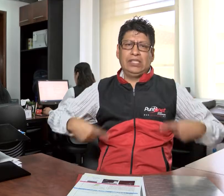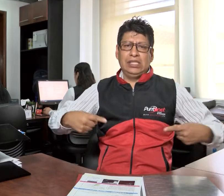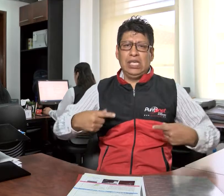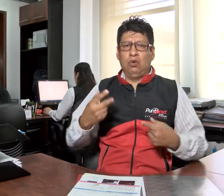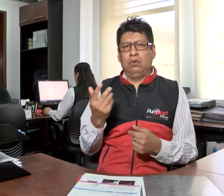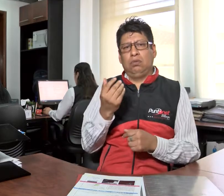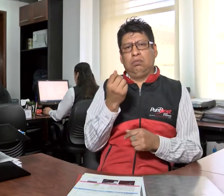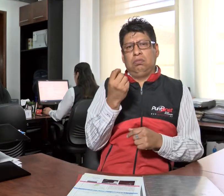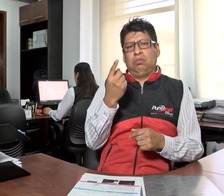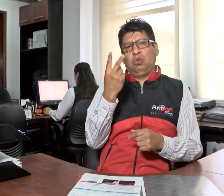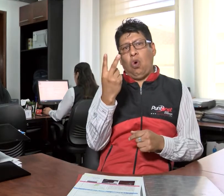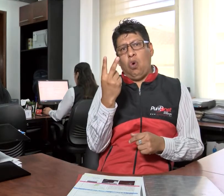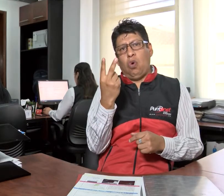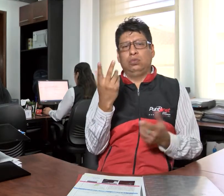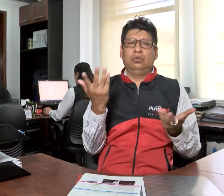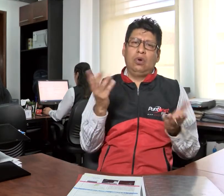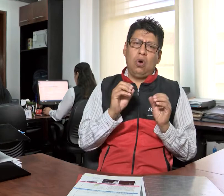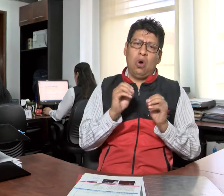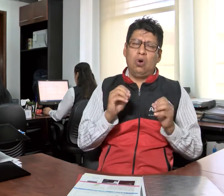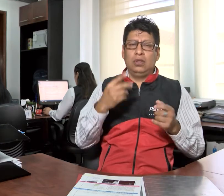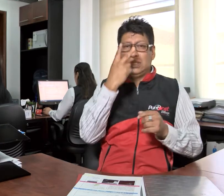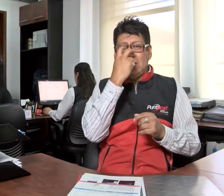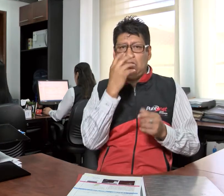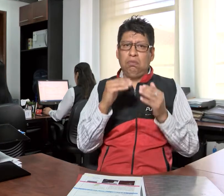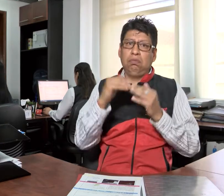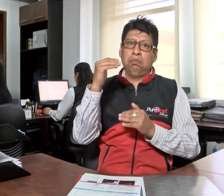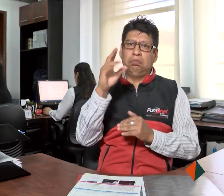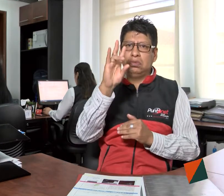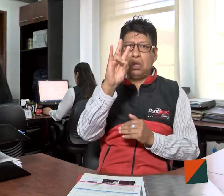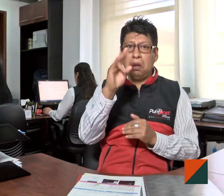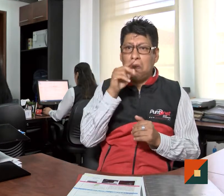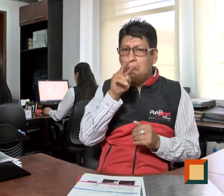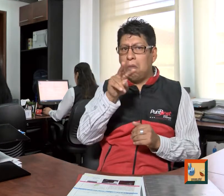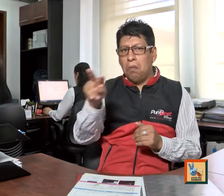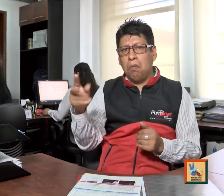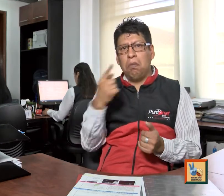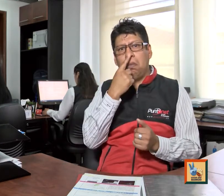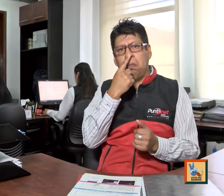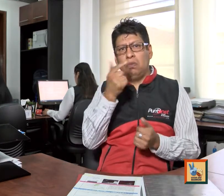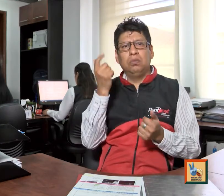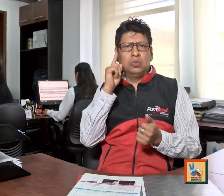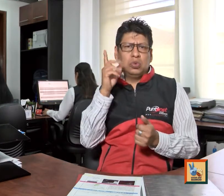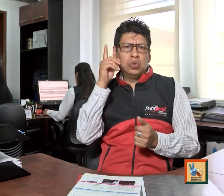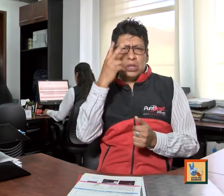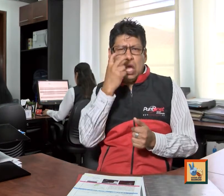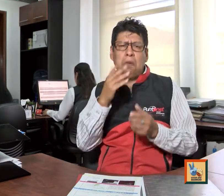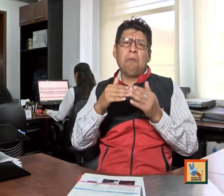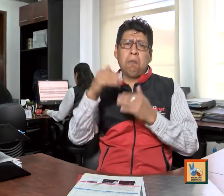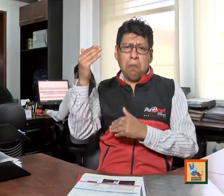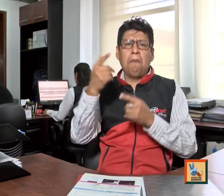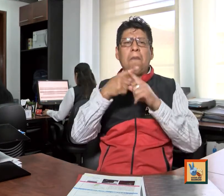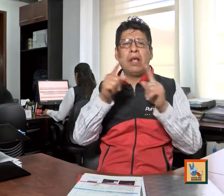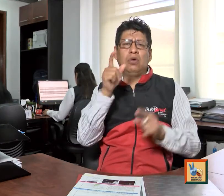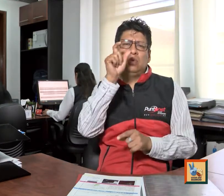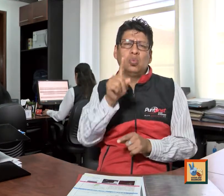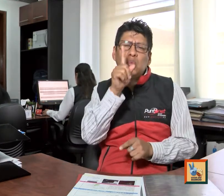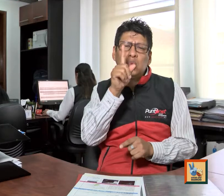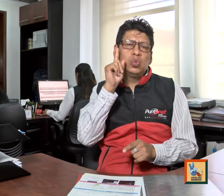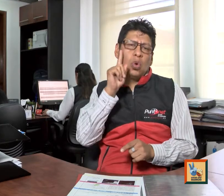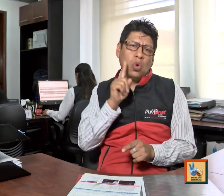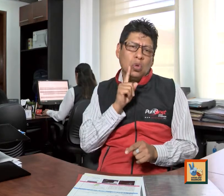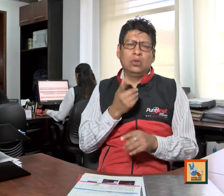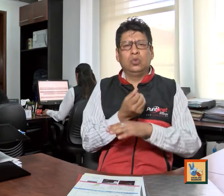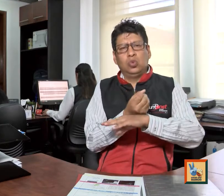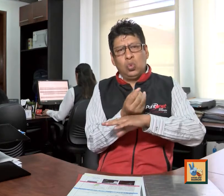o personas con discapacidad visual debería de cumplir de manera más igualitaria está norma